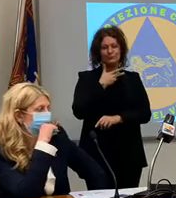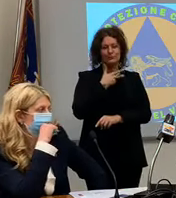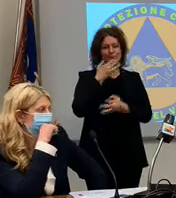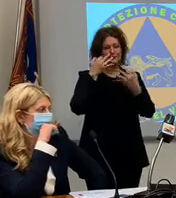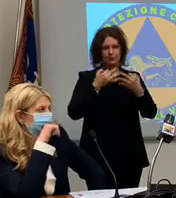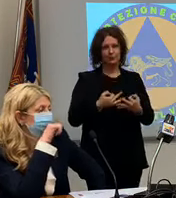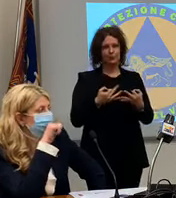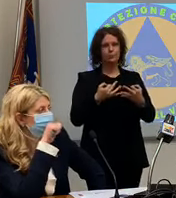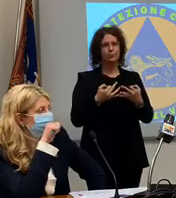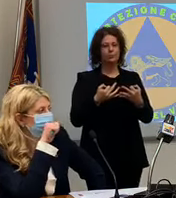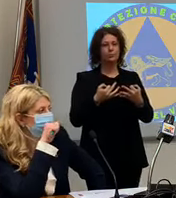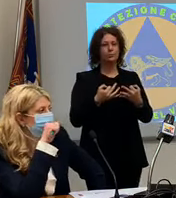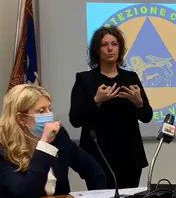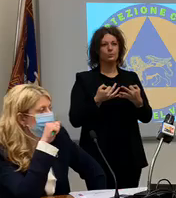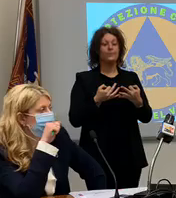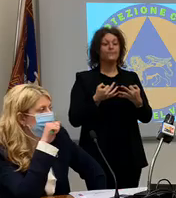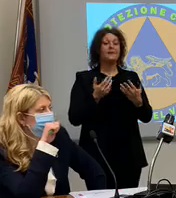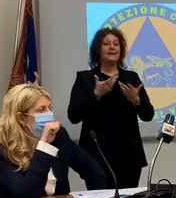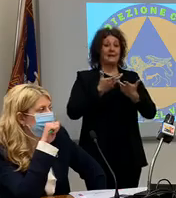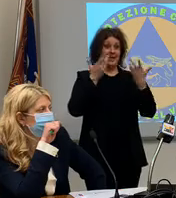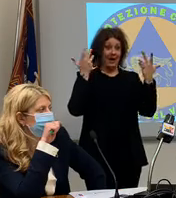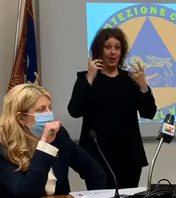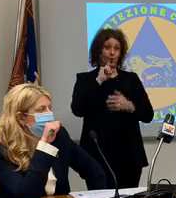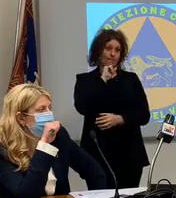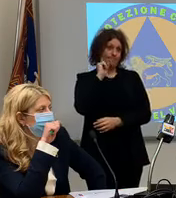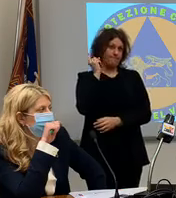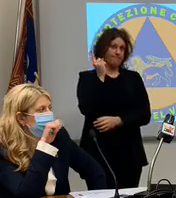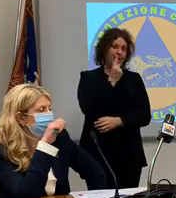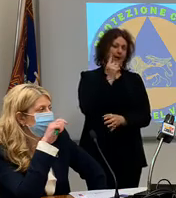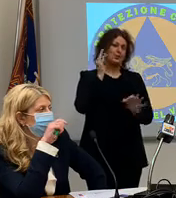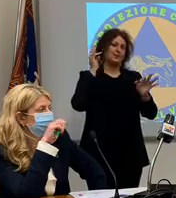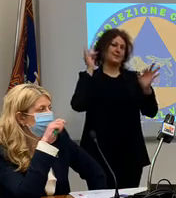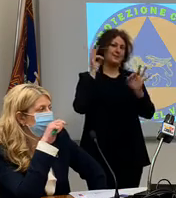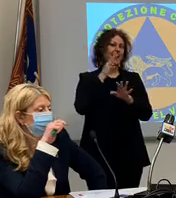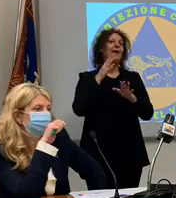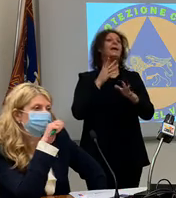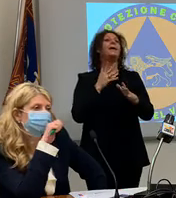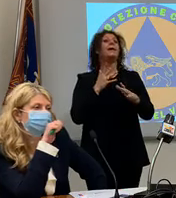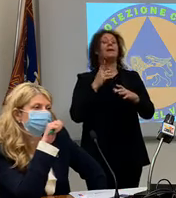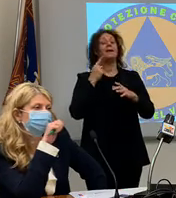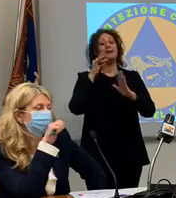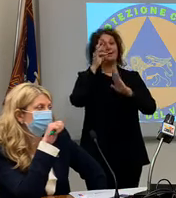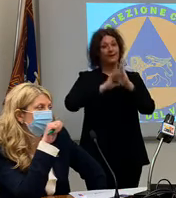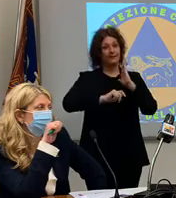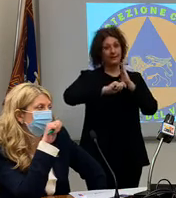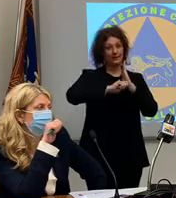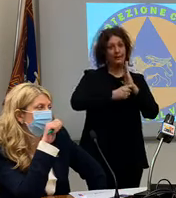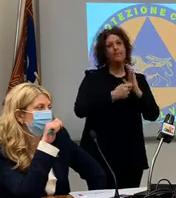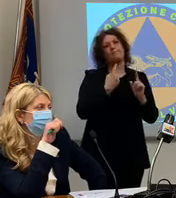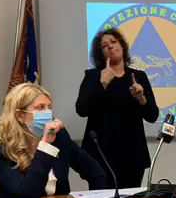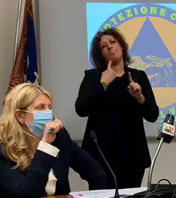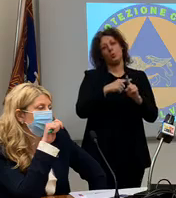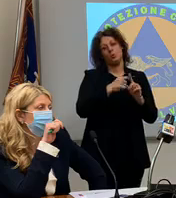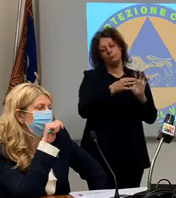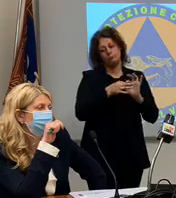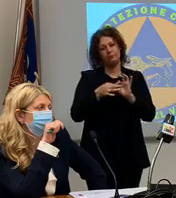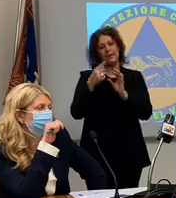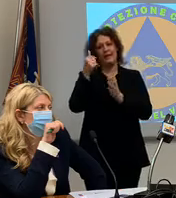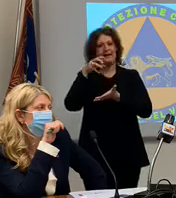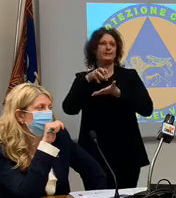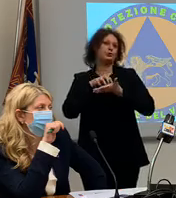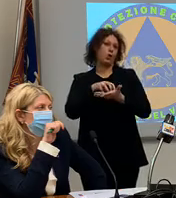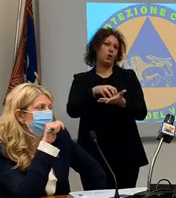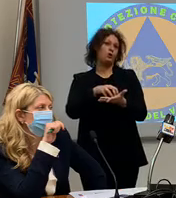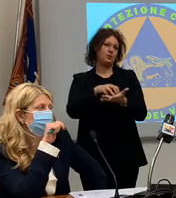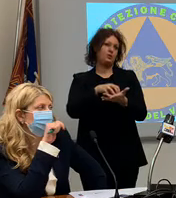a mettere a fianco alle misure i Ristori Cioè non sono 24 ore di giornata e non con gli affollamenti nelle